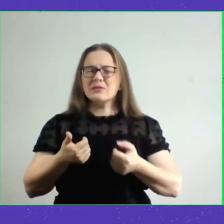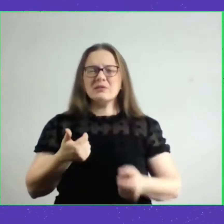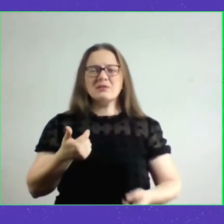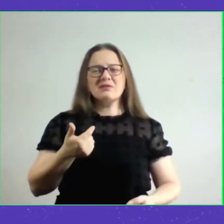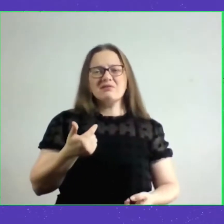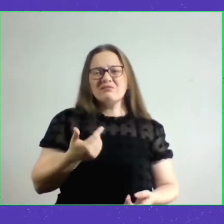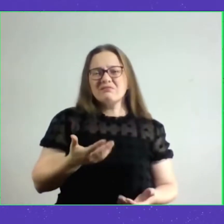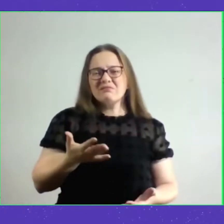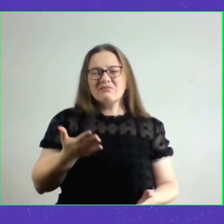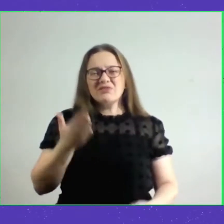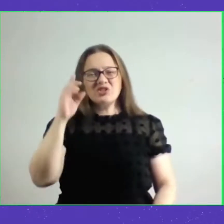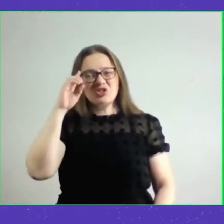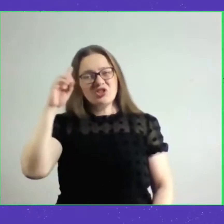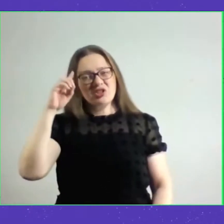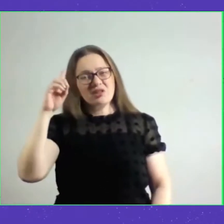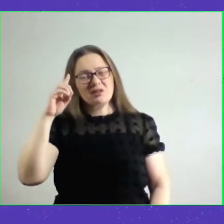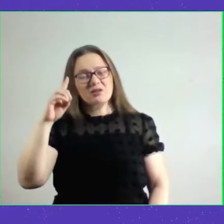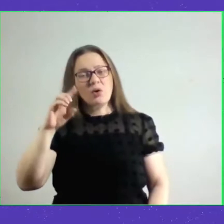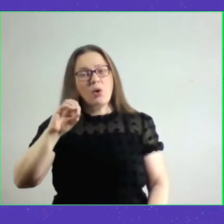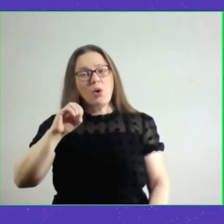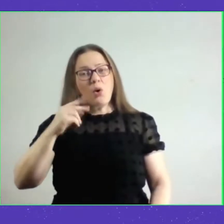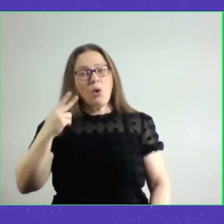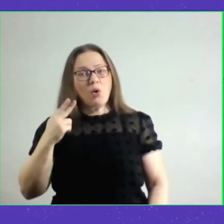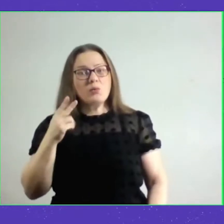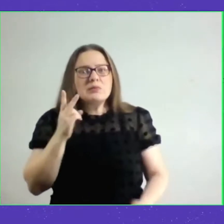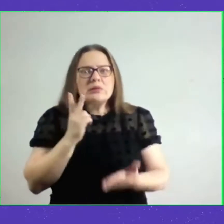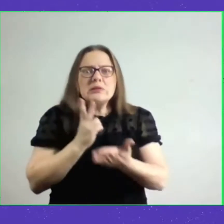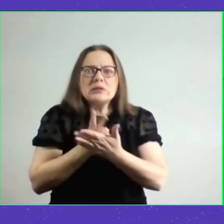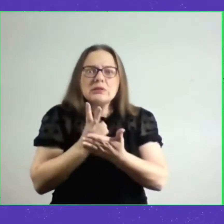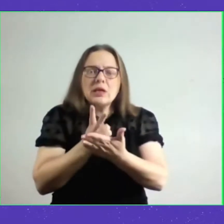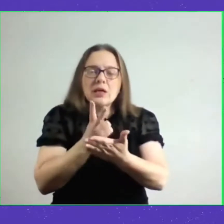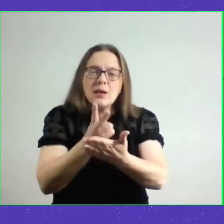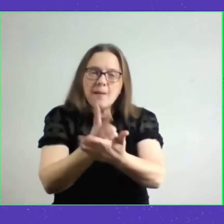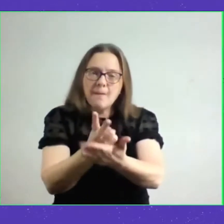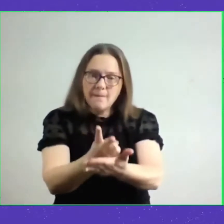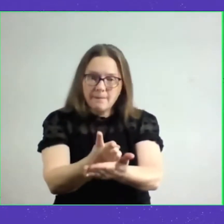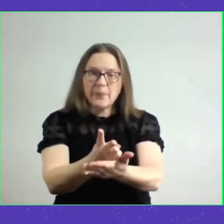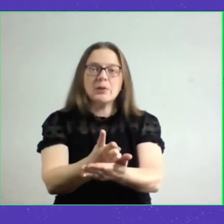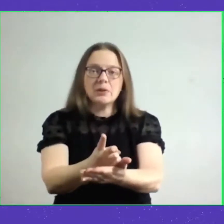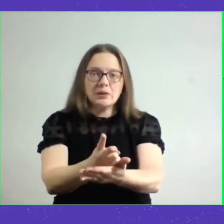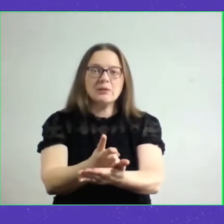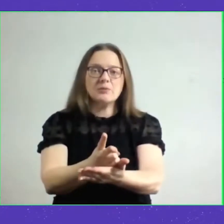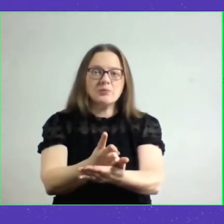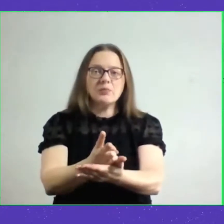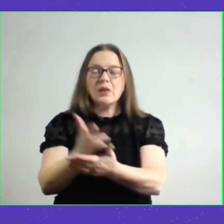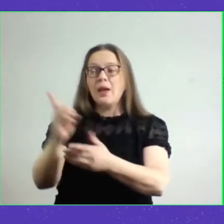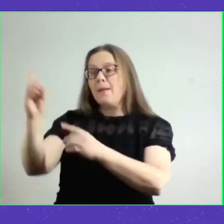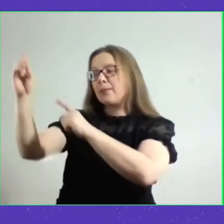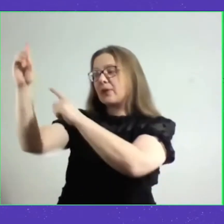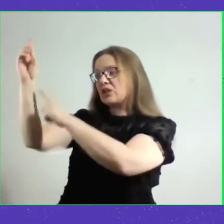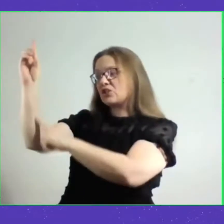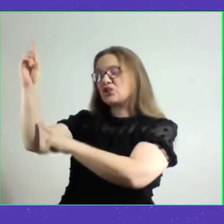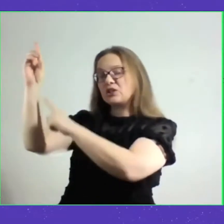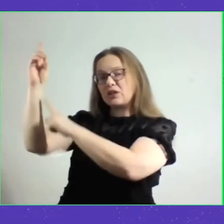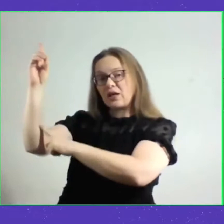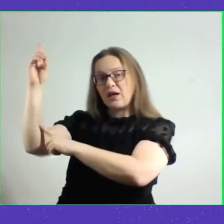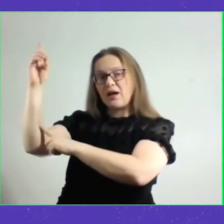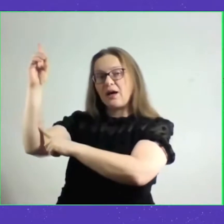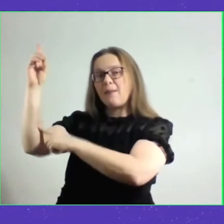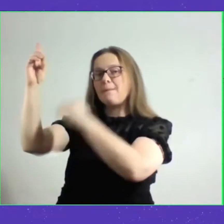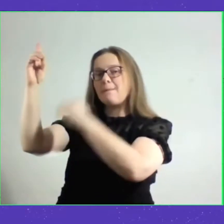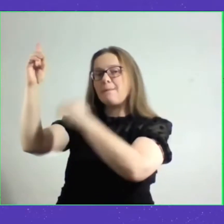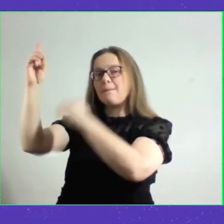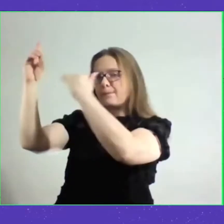modo habitual e constante. Habitual e constantemente.